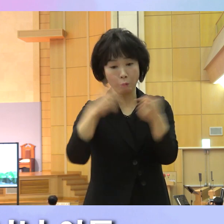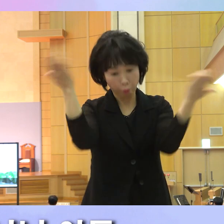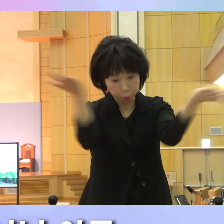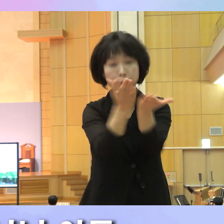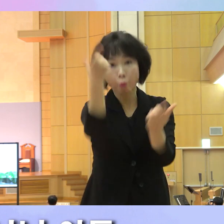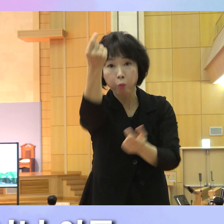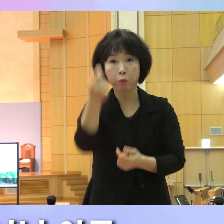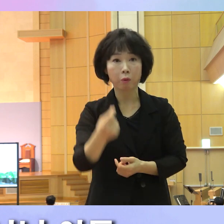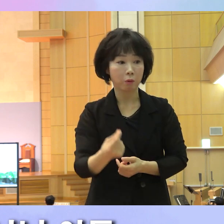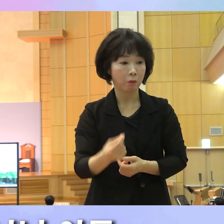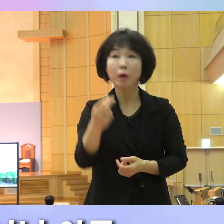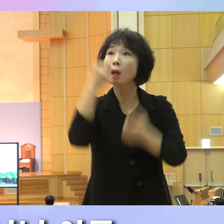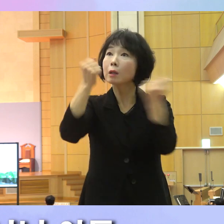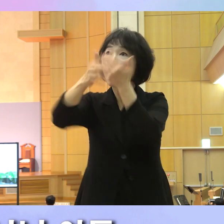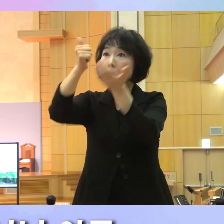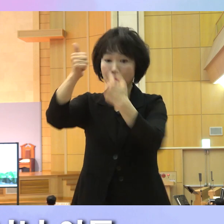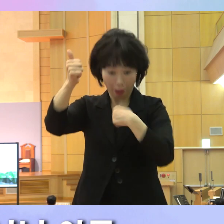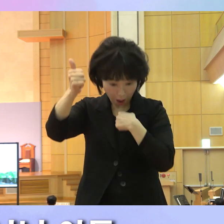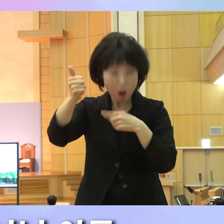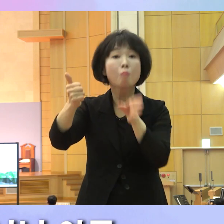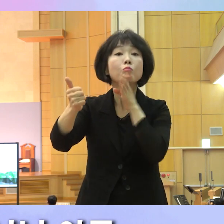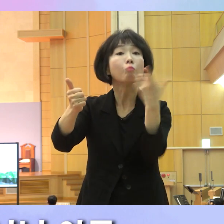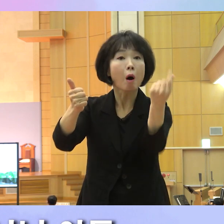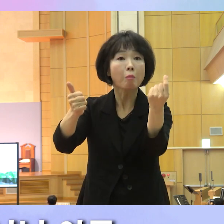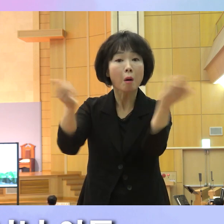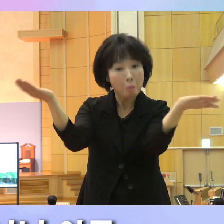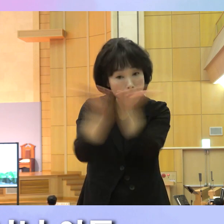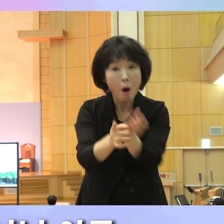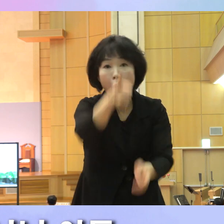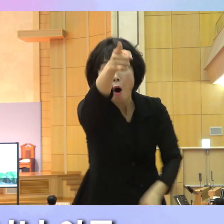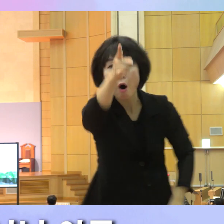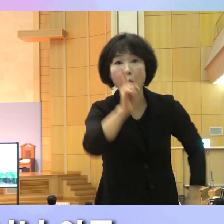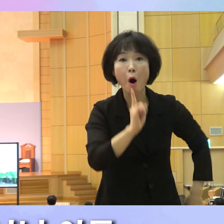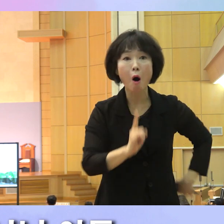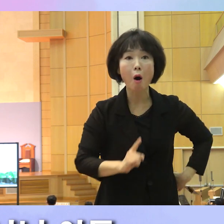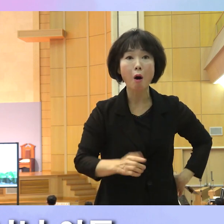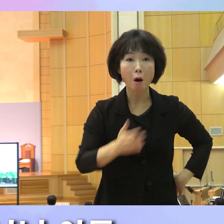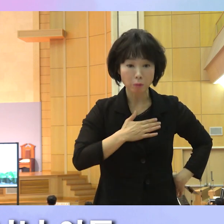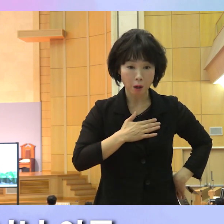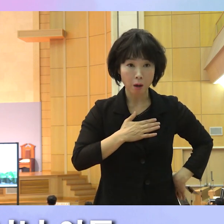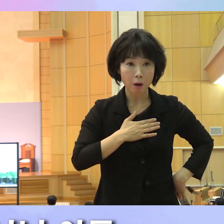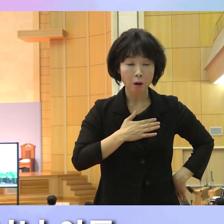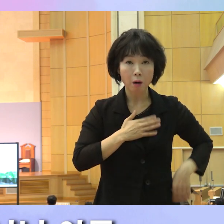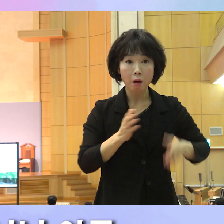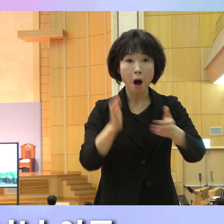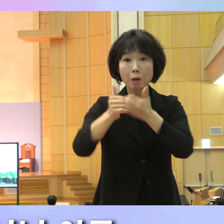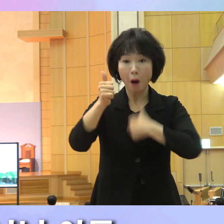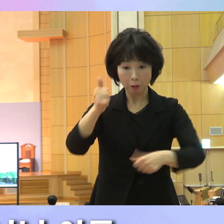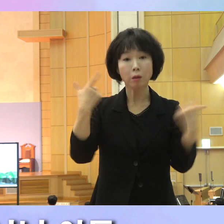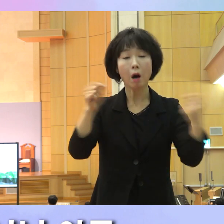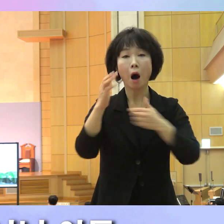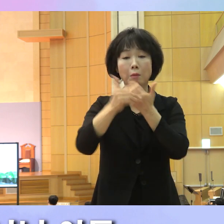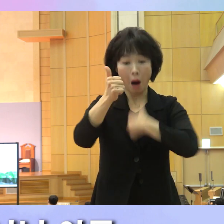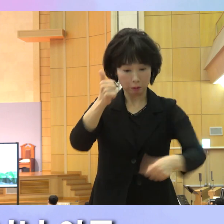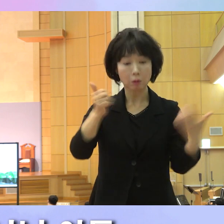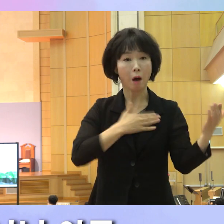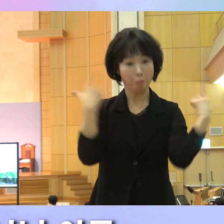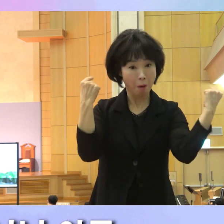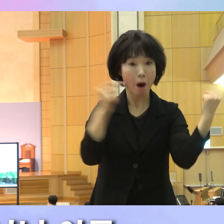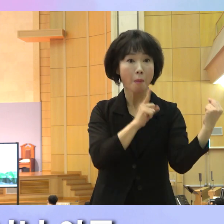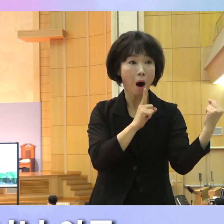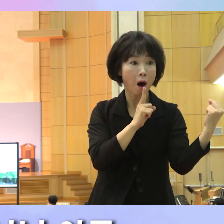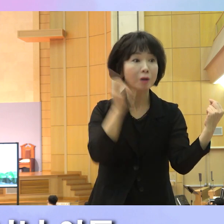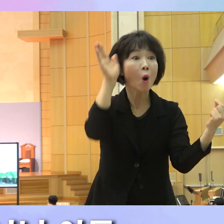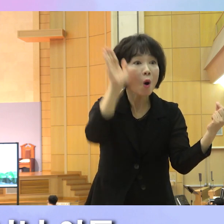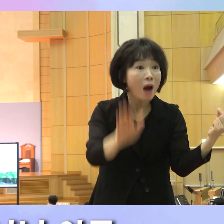살아계신 하나님의 아들 그리스도라고 하는 거 너가 지금 말했네. 예수께서 가라사대 내가 말하였느니라.